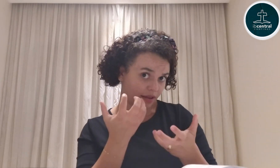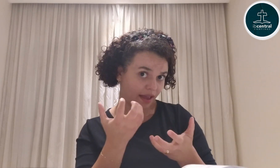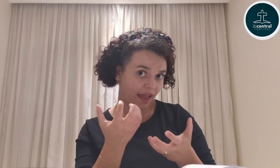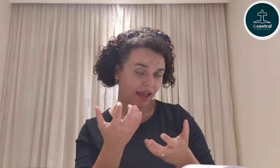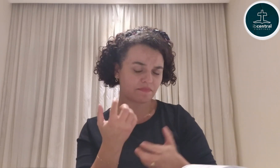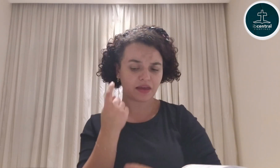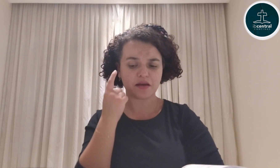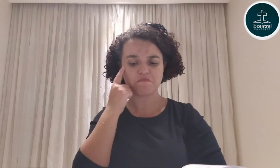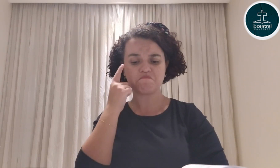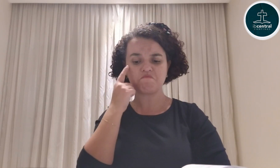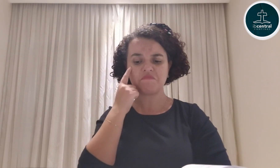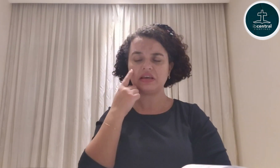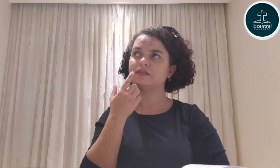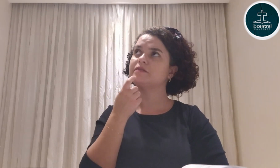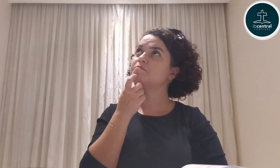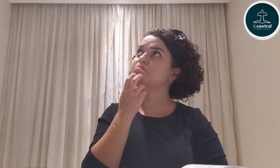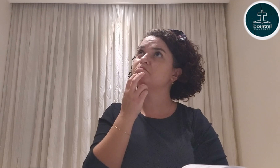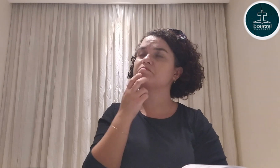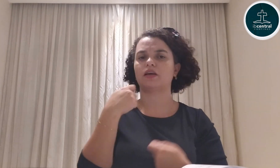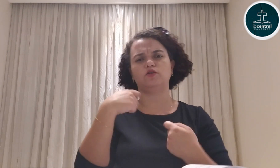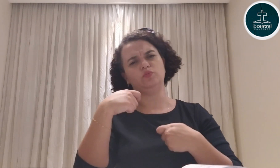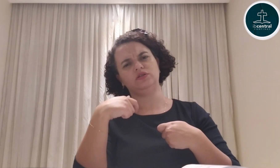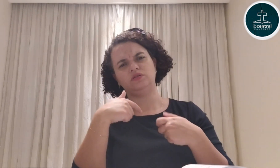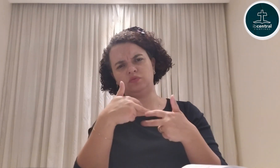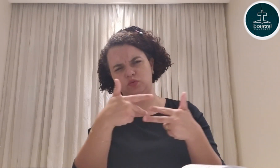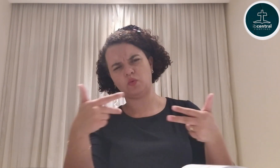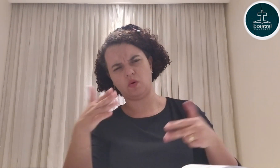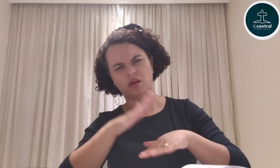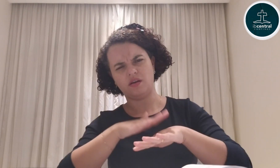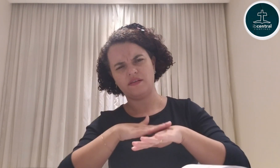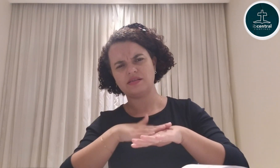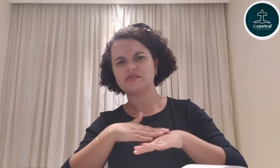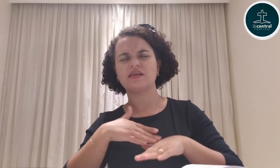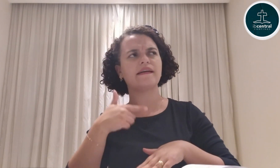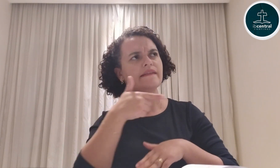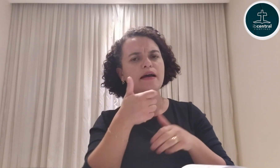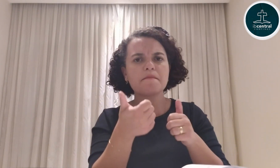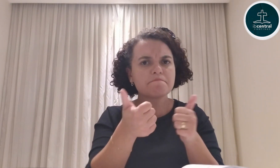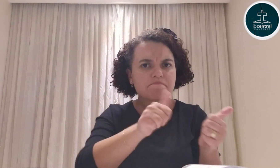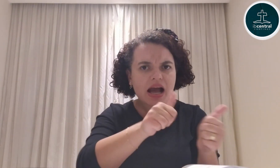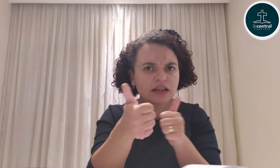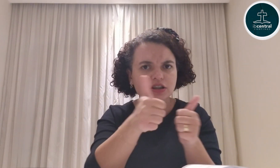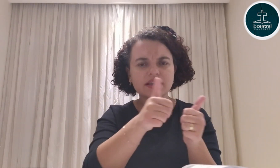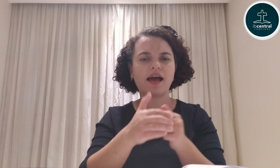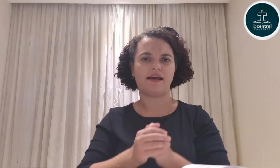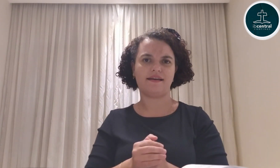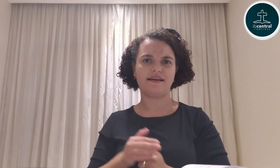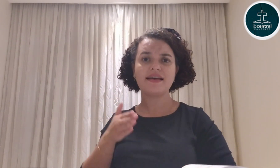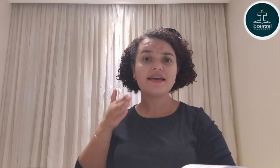Ela quer ter a salvação e por isso faz muitas coisas.